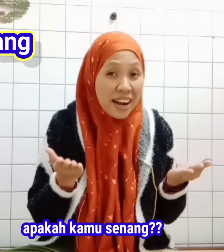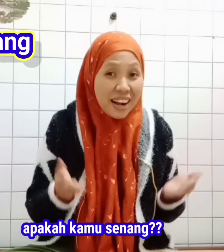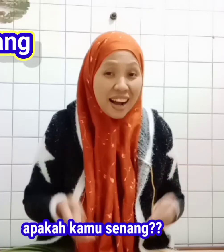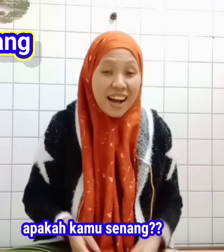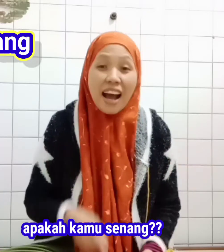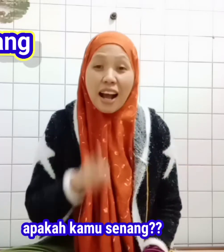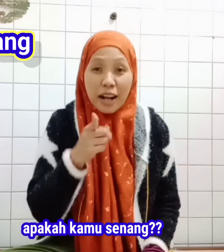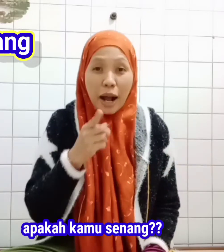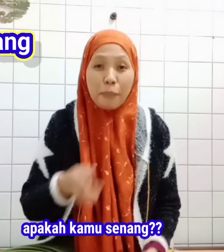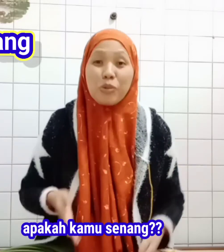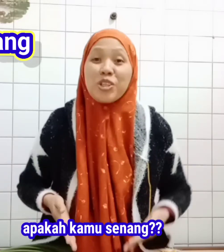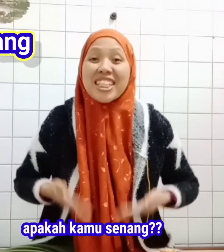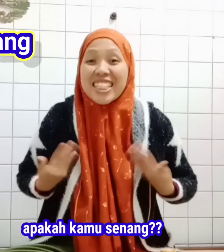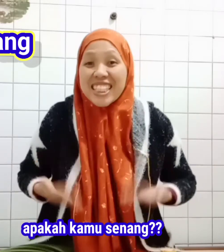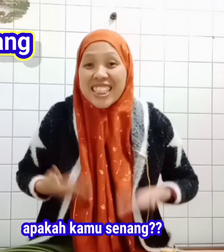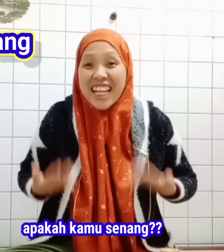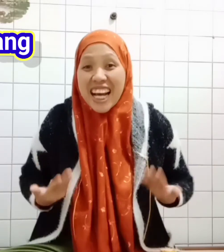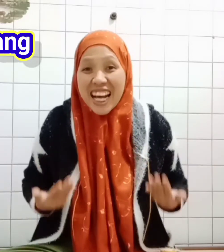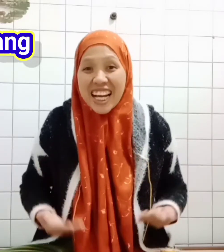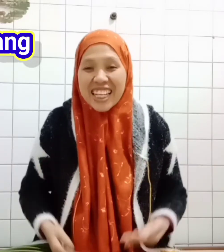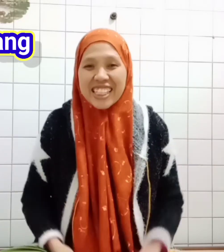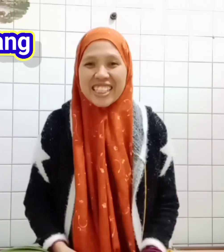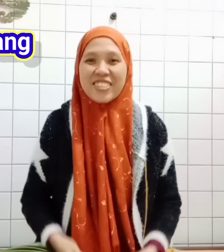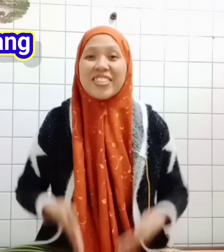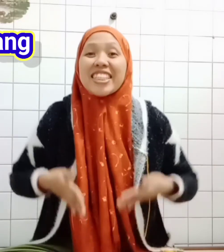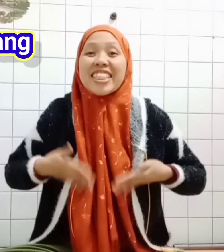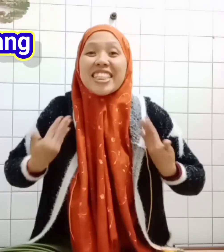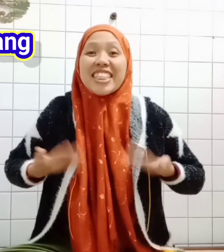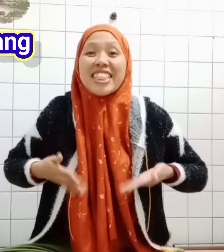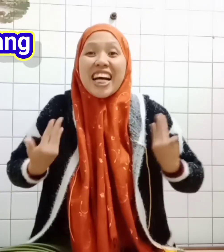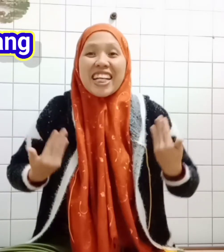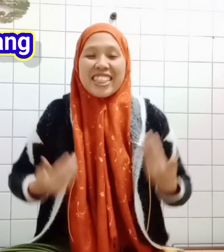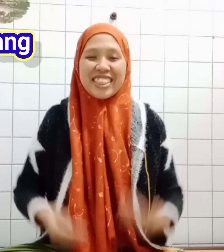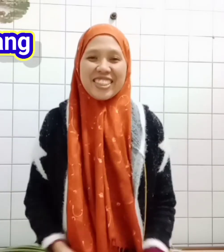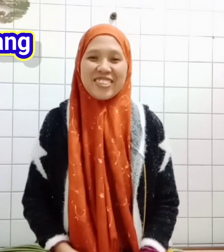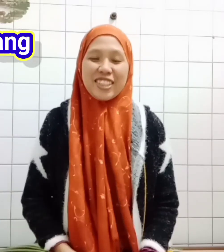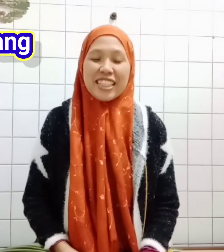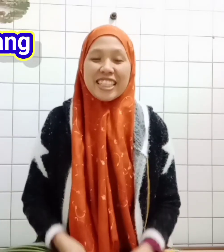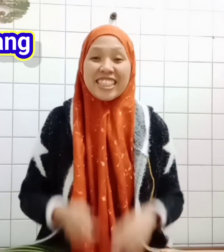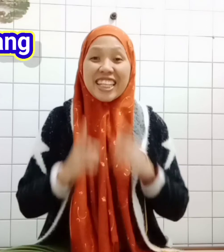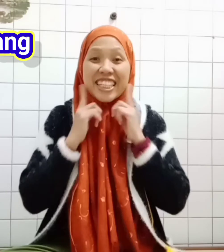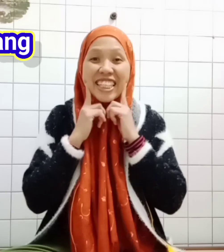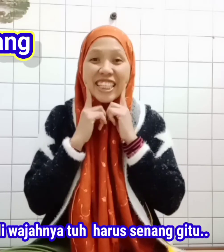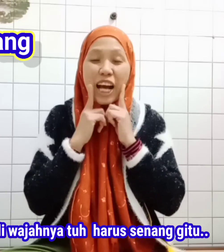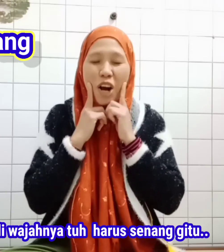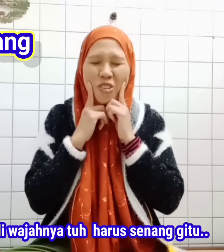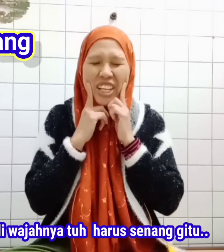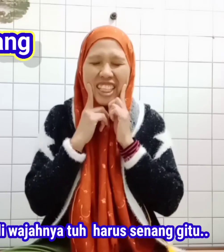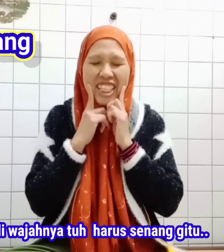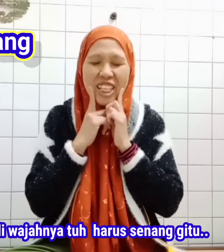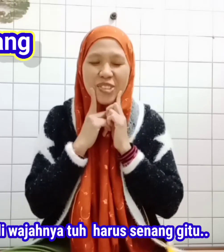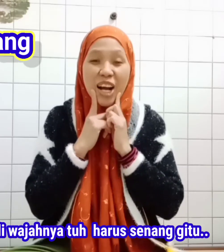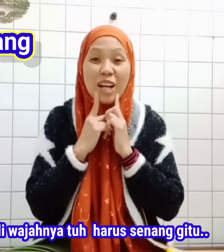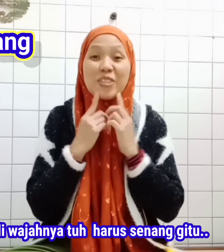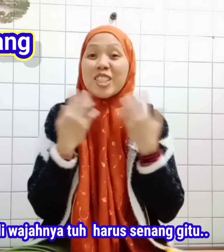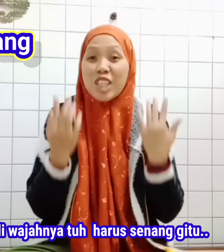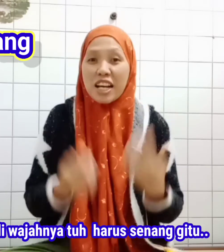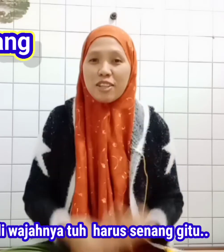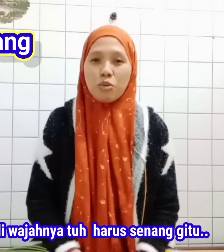Apakah kamu senang gitu? Senang gitu. Jadi kita wajahnya tuh harus senang gitu, nggak